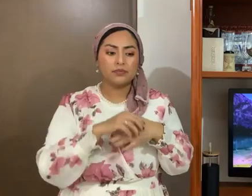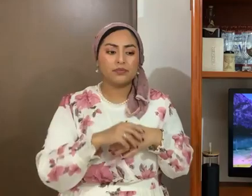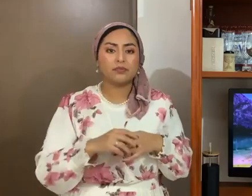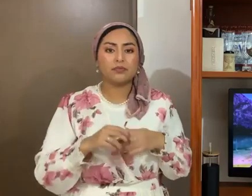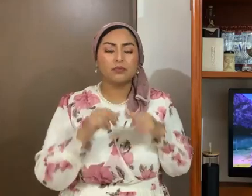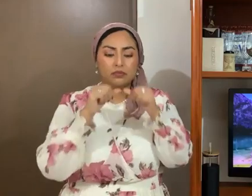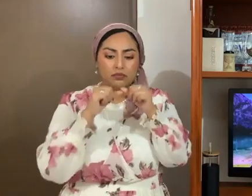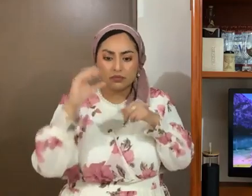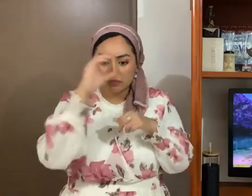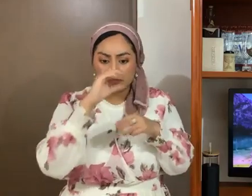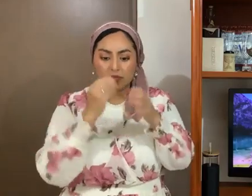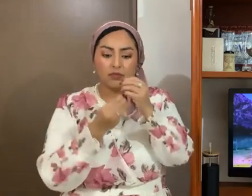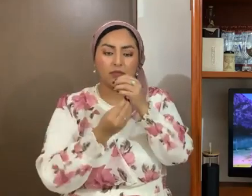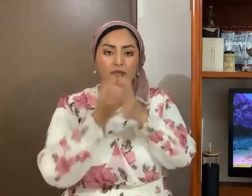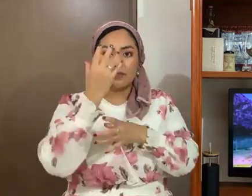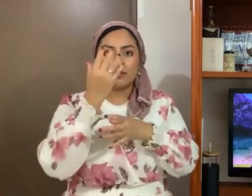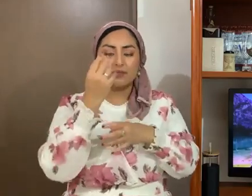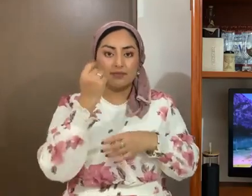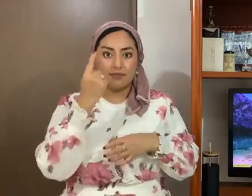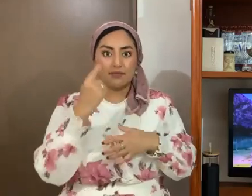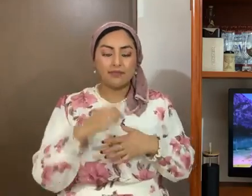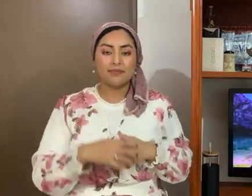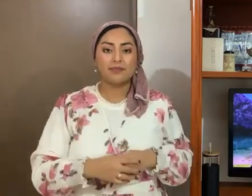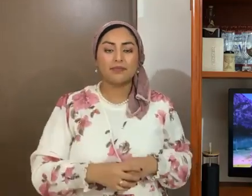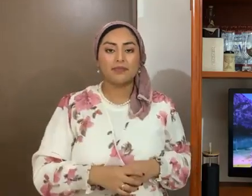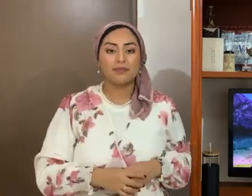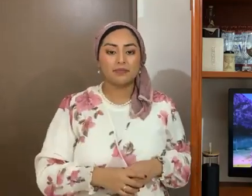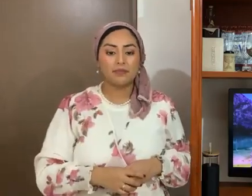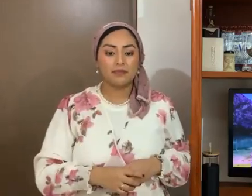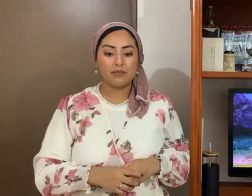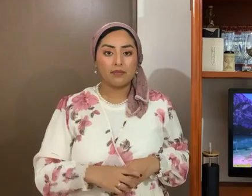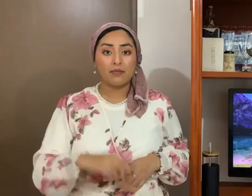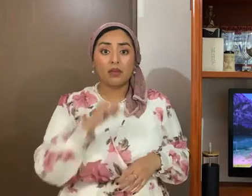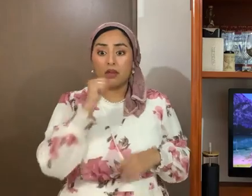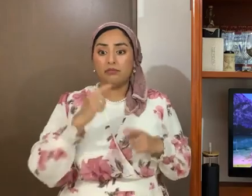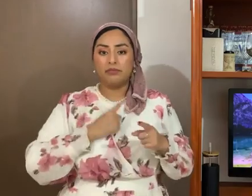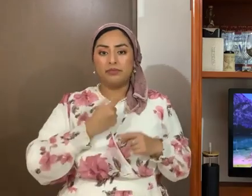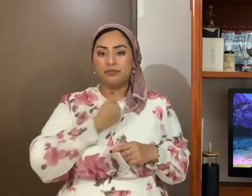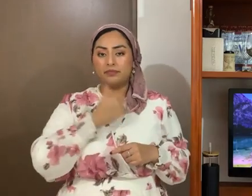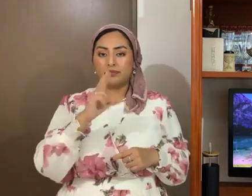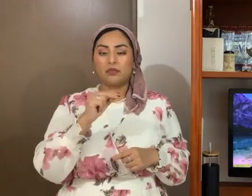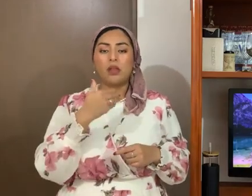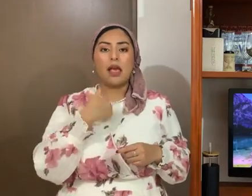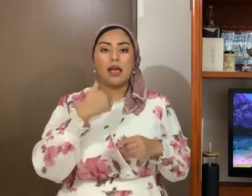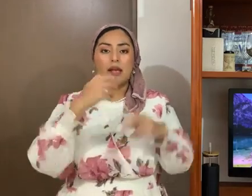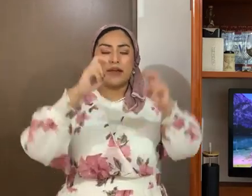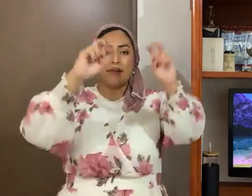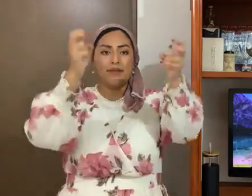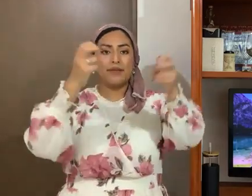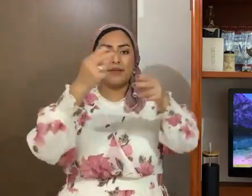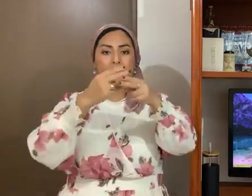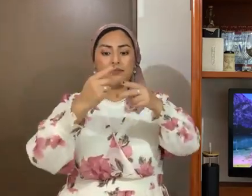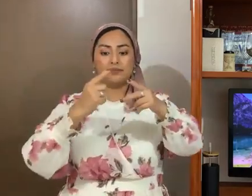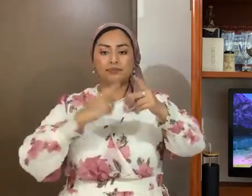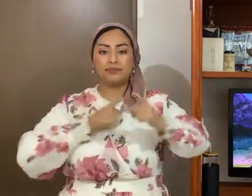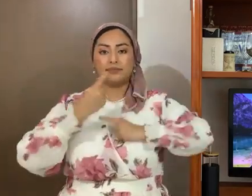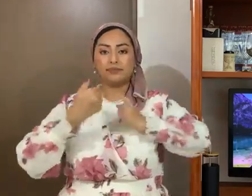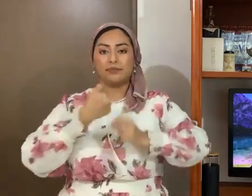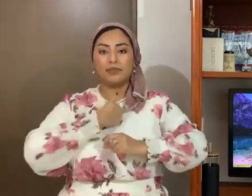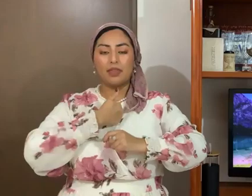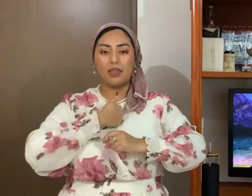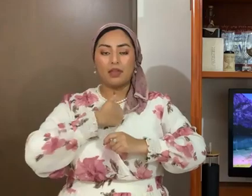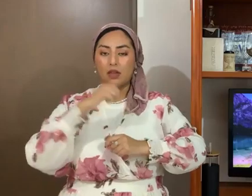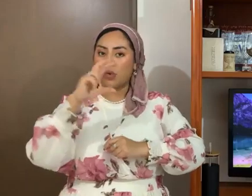de buscar crecer, bueno, no de criticarse a sí mismo siempre, porque eso hay un tema que pueden revisar que se llama acosador de sí